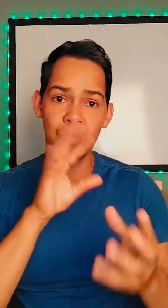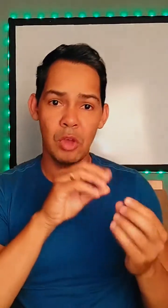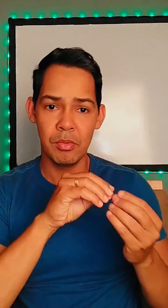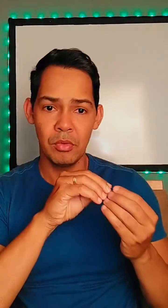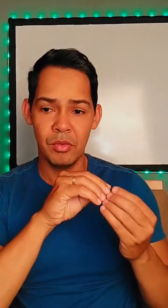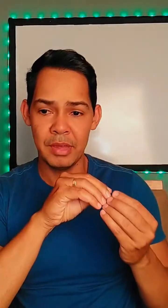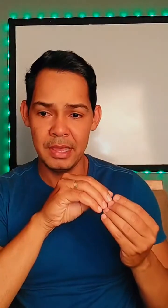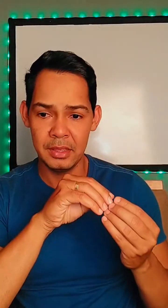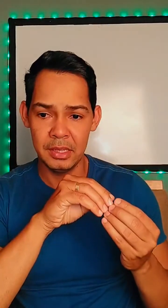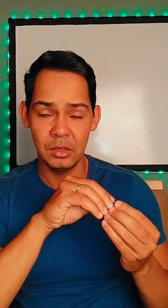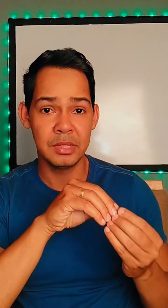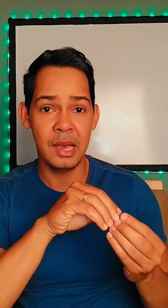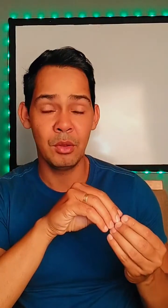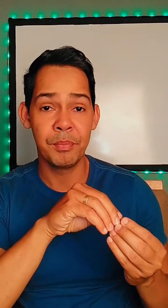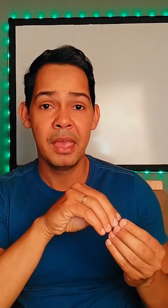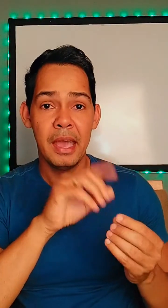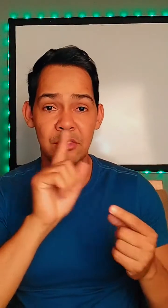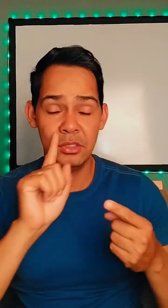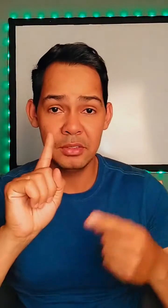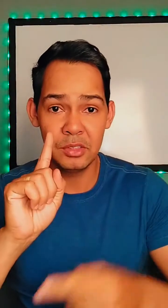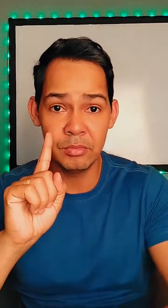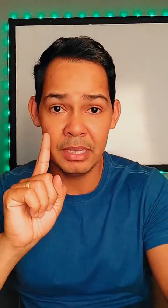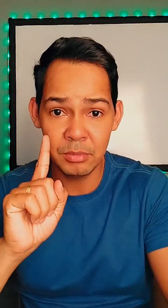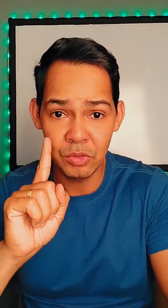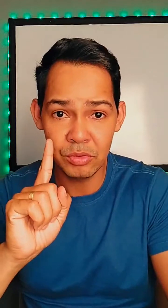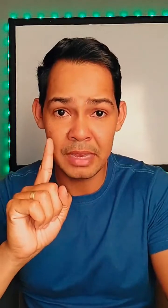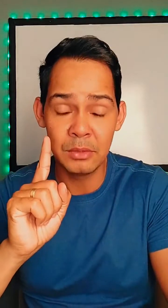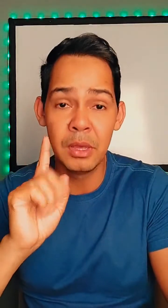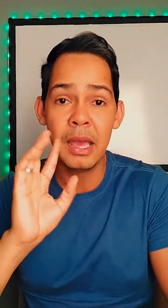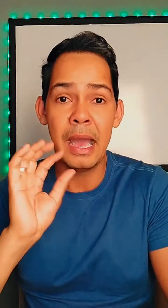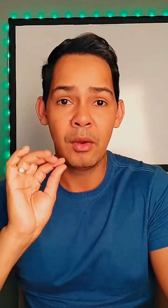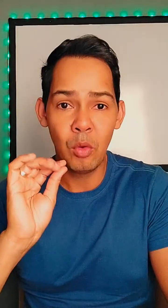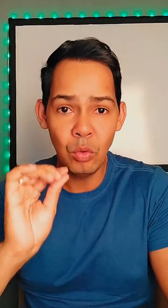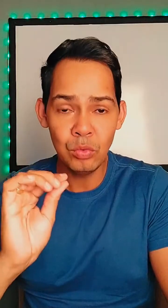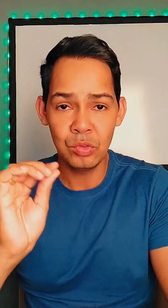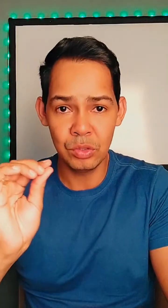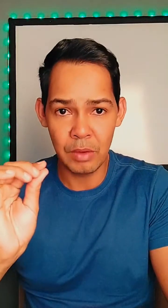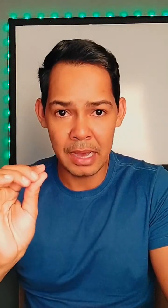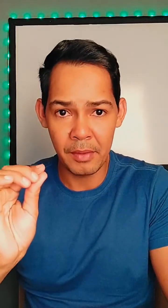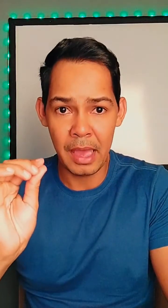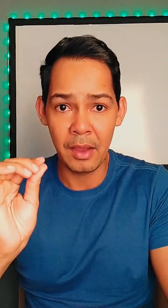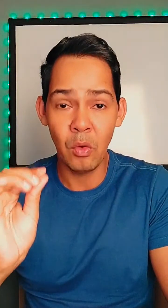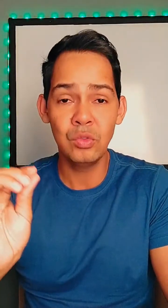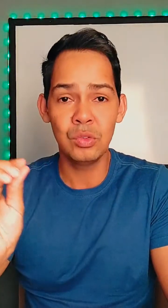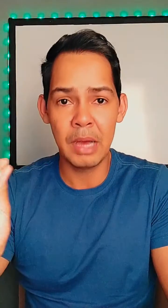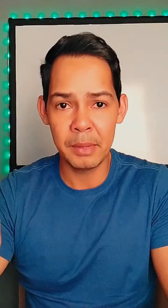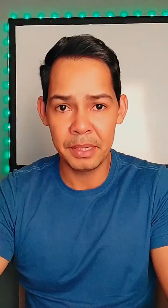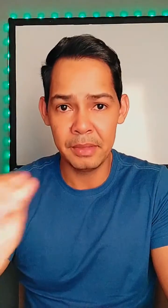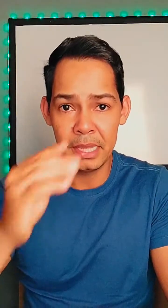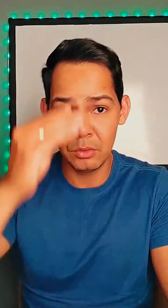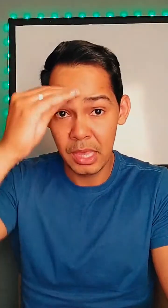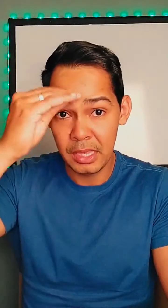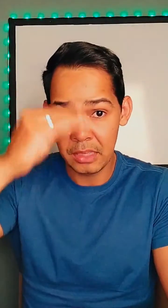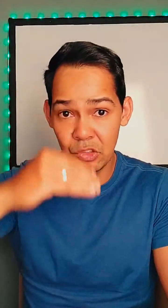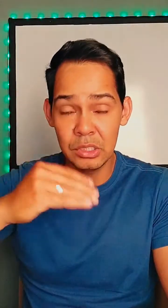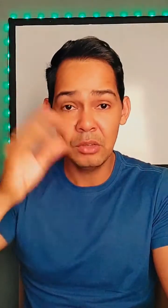tópico que eu falei aqui da nossa aula, a gente se sente mais motivado a continuar aprendendo e a gente não